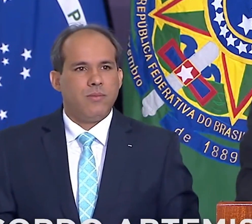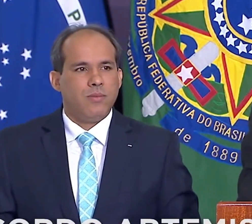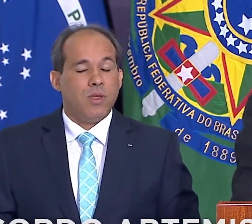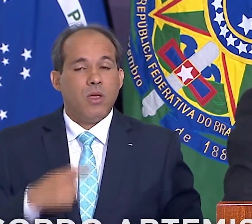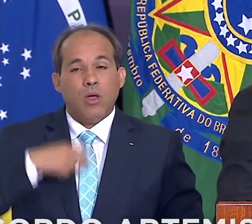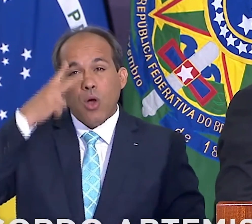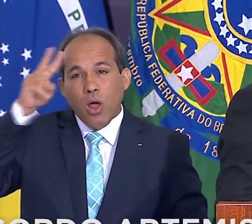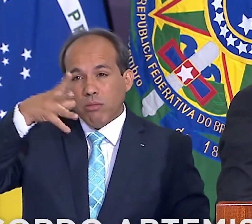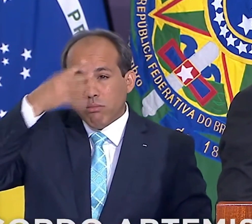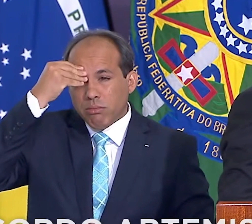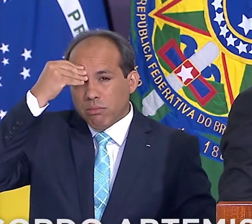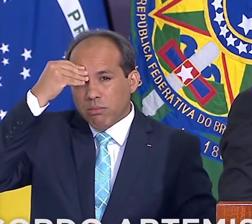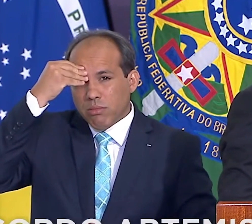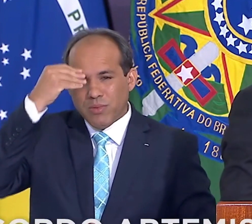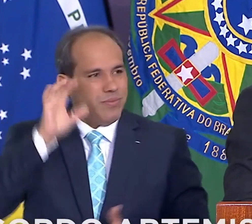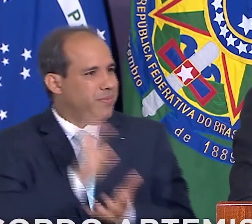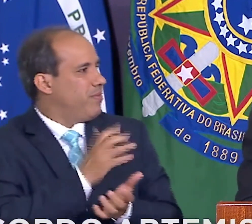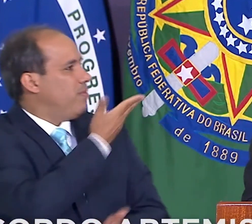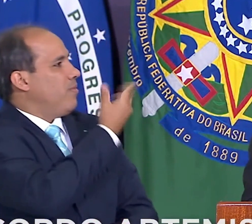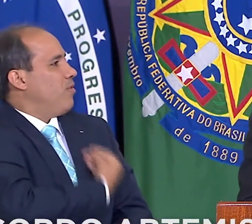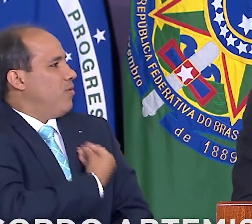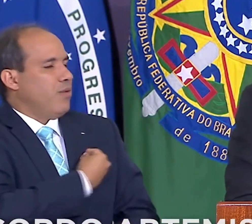Eu me lembro, senhores embaixadores,